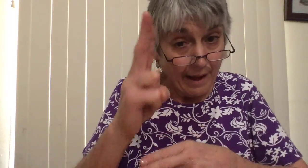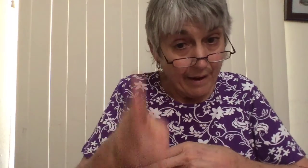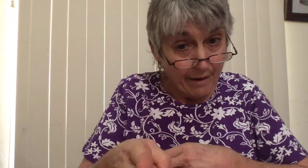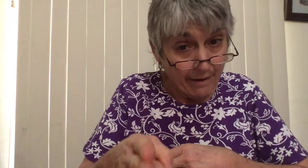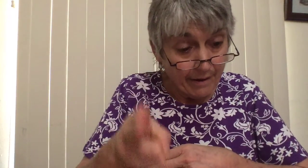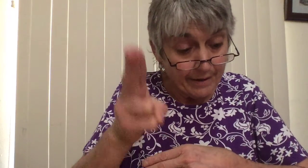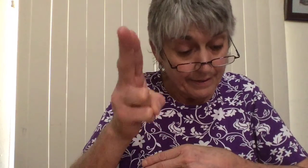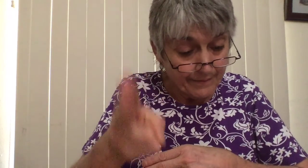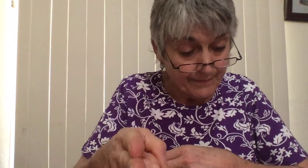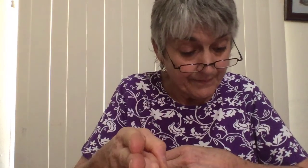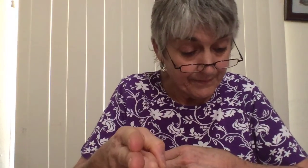l'histoire,